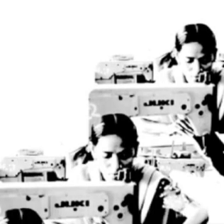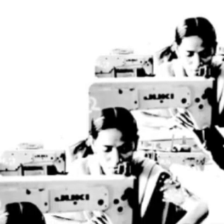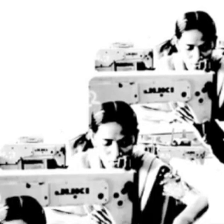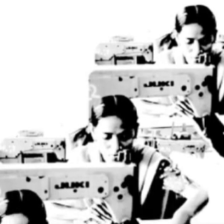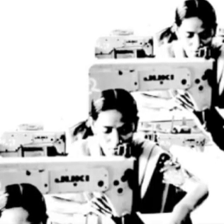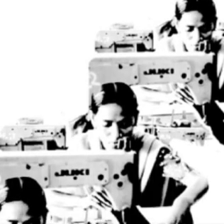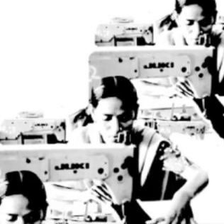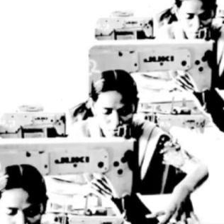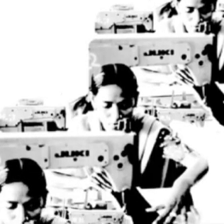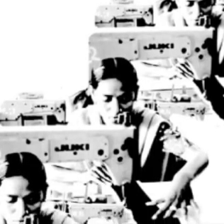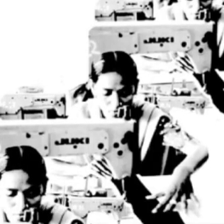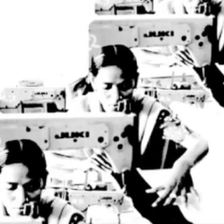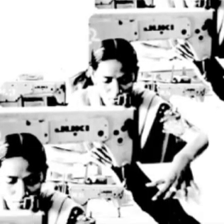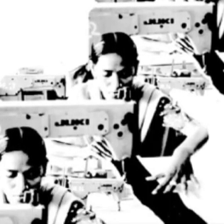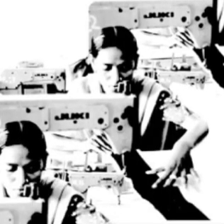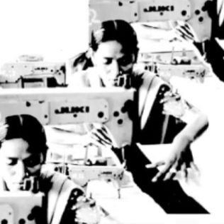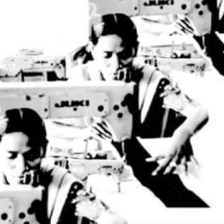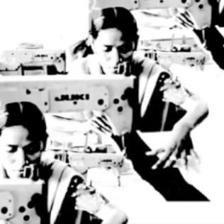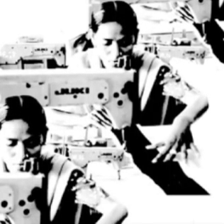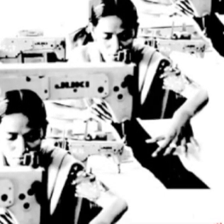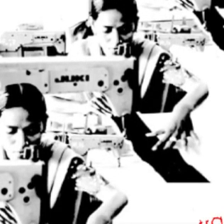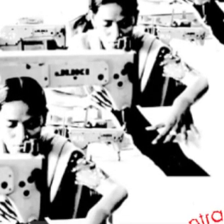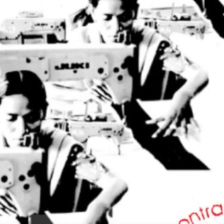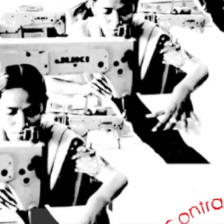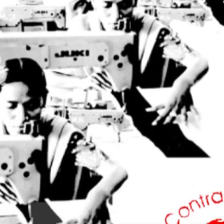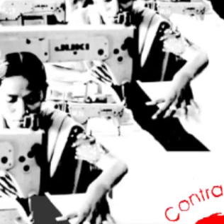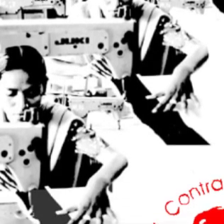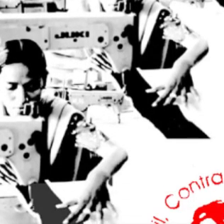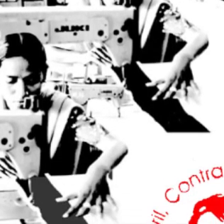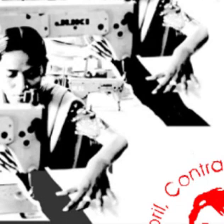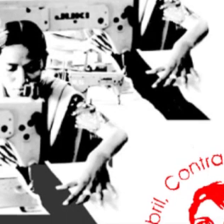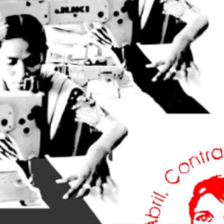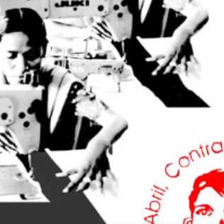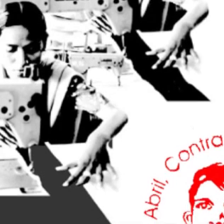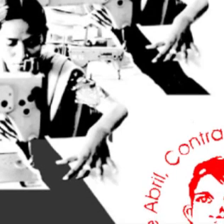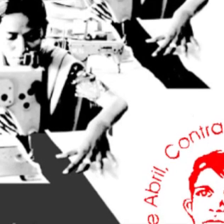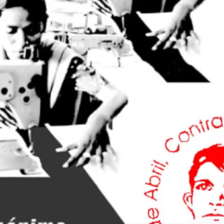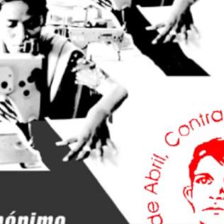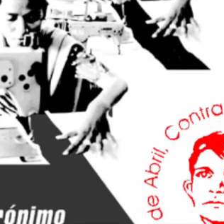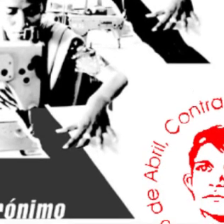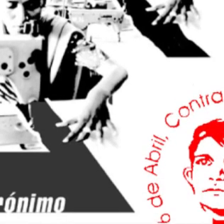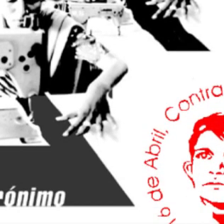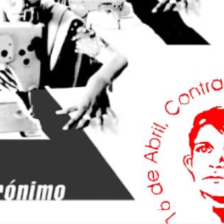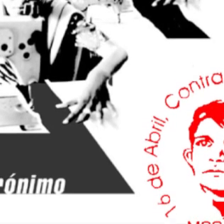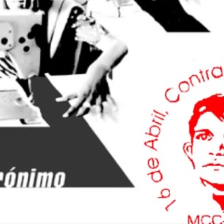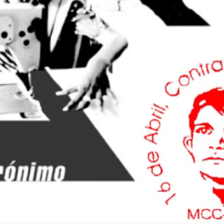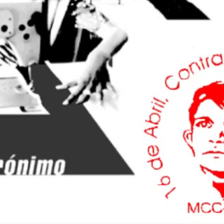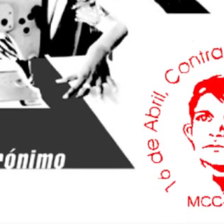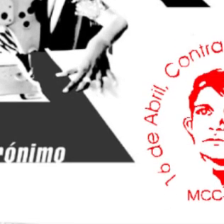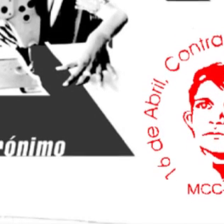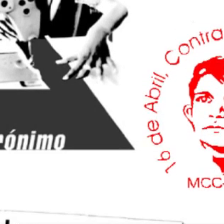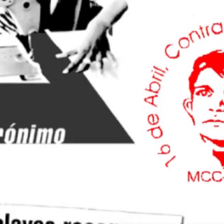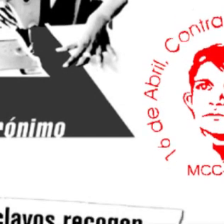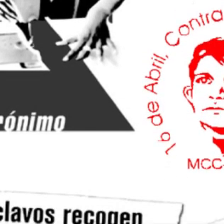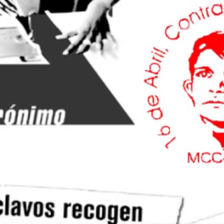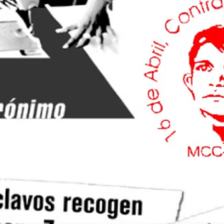Porque en nuestro país vive el tercer hombre más rico del planeta. Y